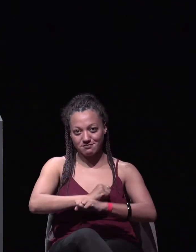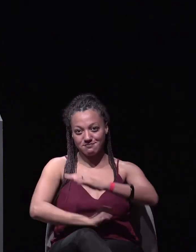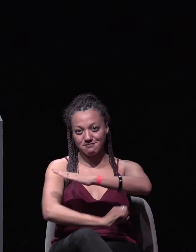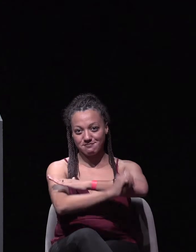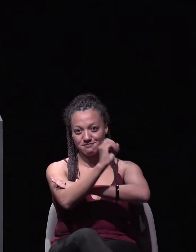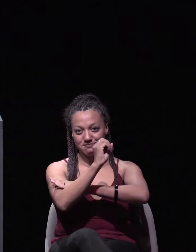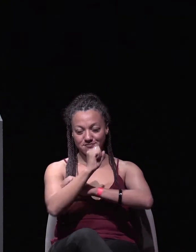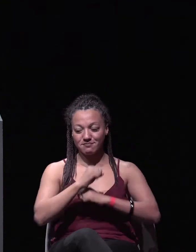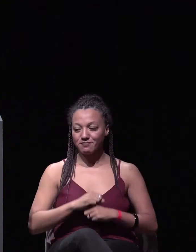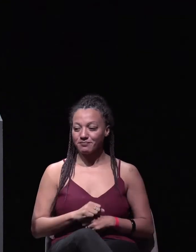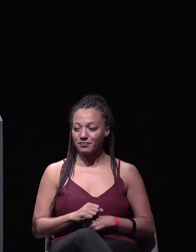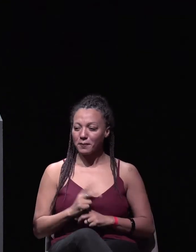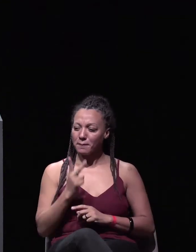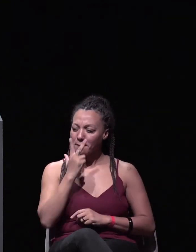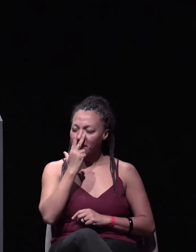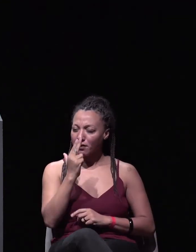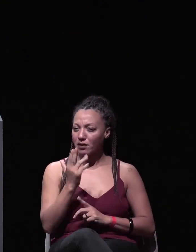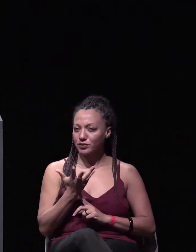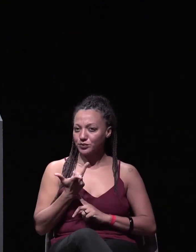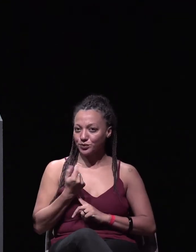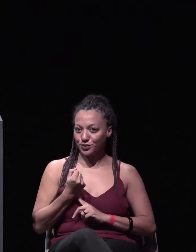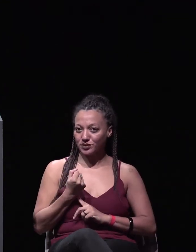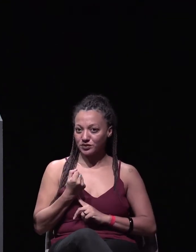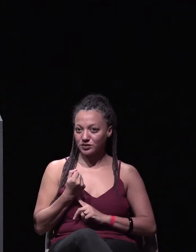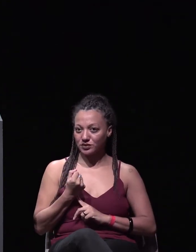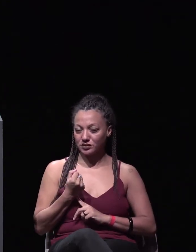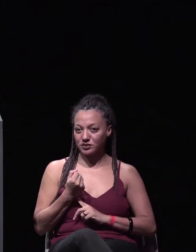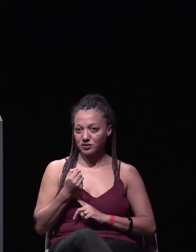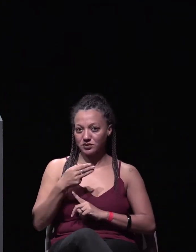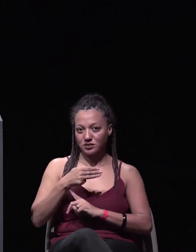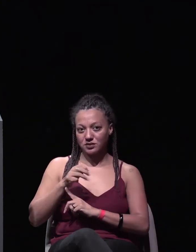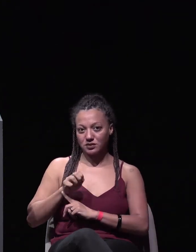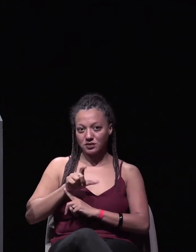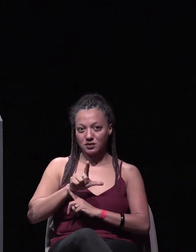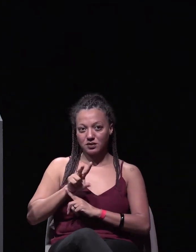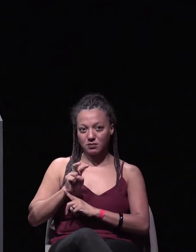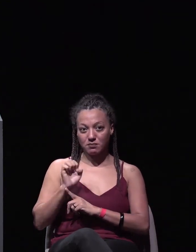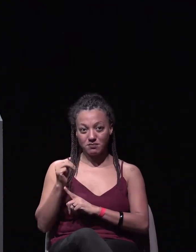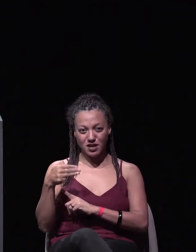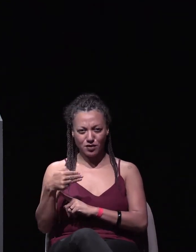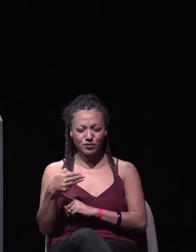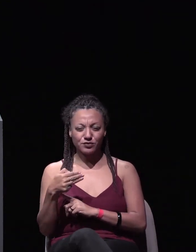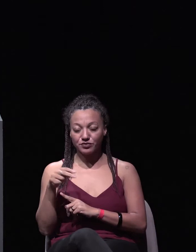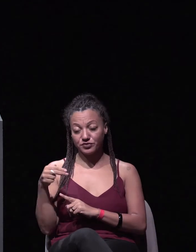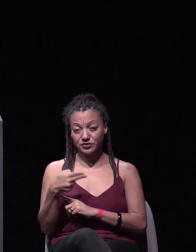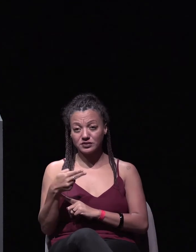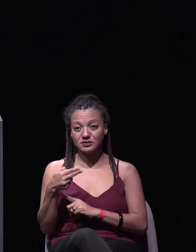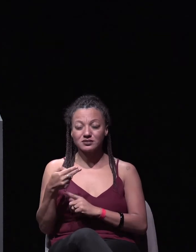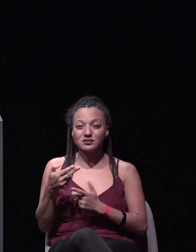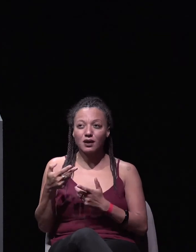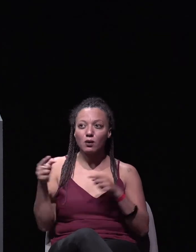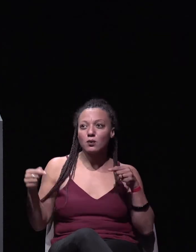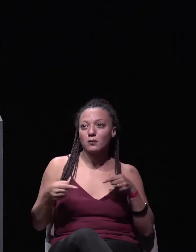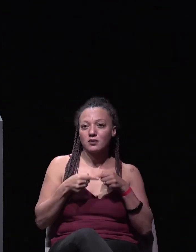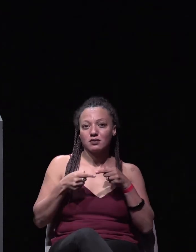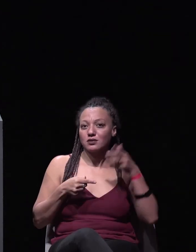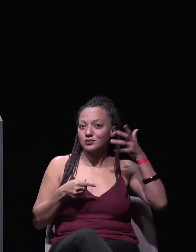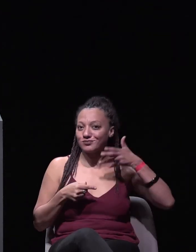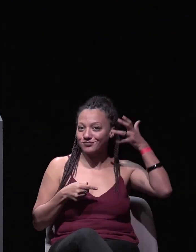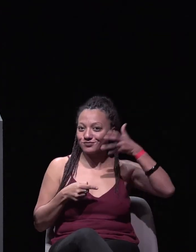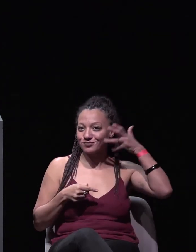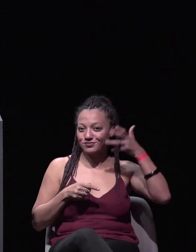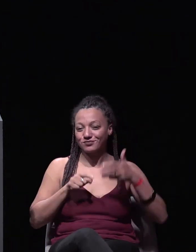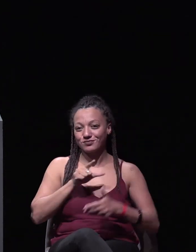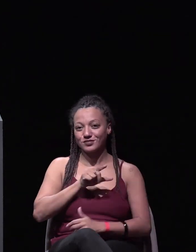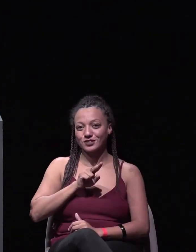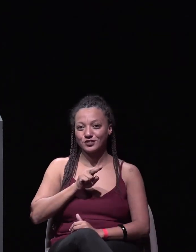pouco respondendo a alguma parte da invocação do Martin Luther King, que vai dizer, que vai